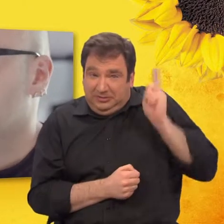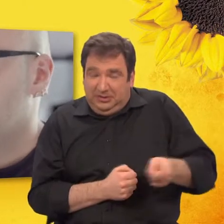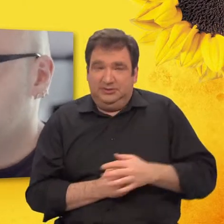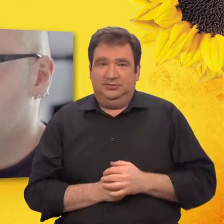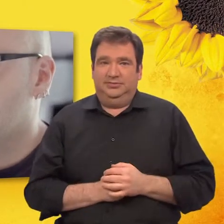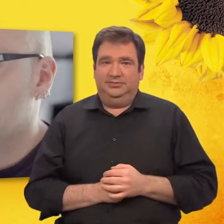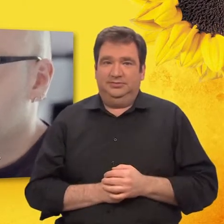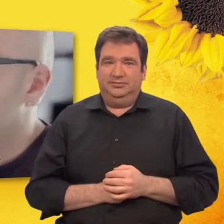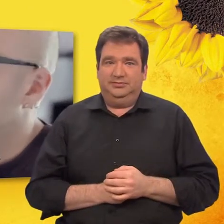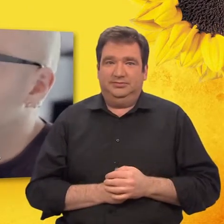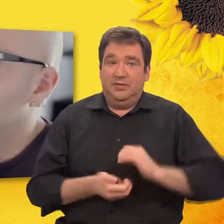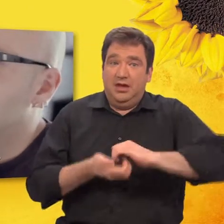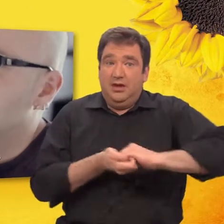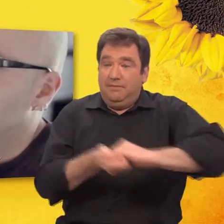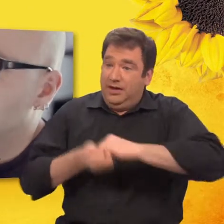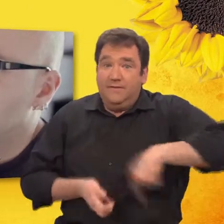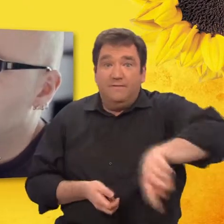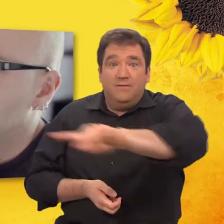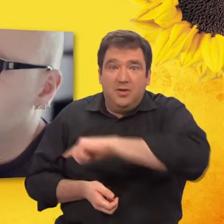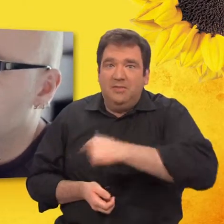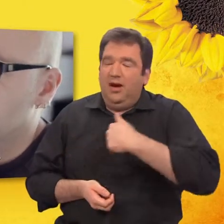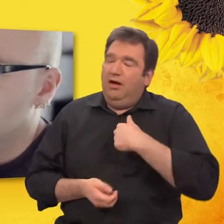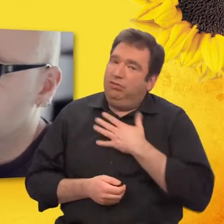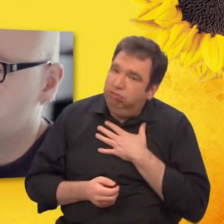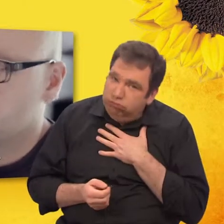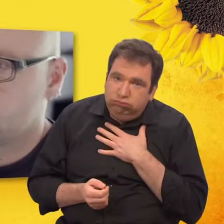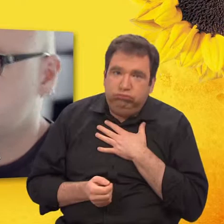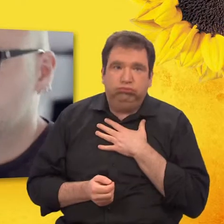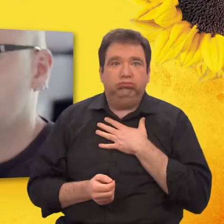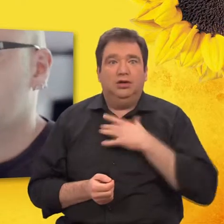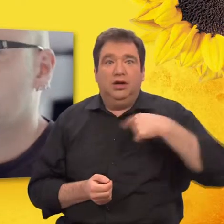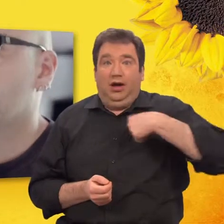tal, pero bueno, a base de luchar con la plataforma